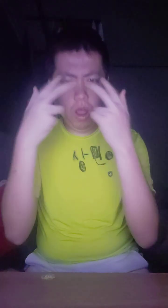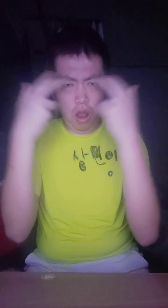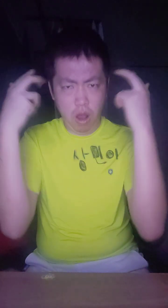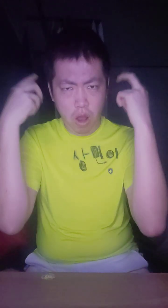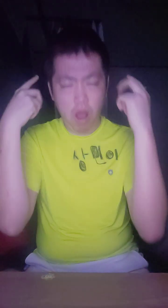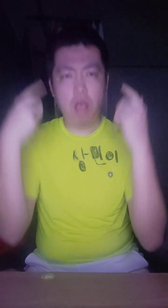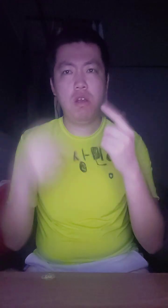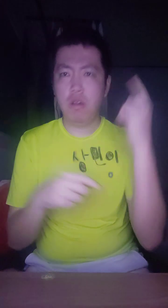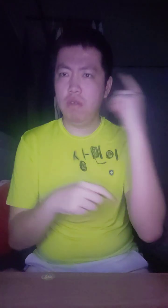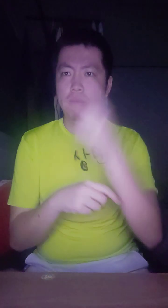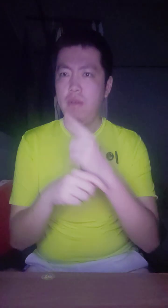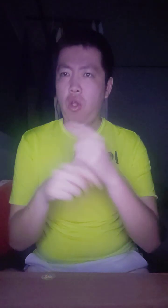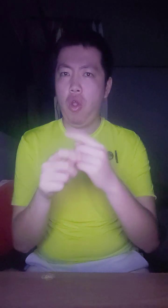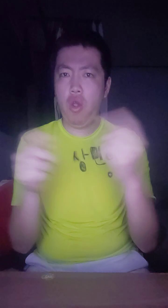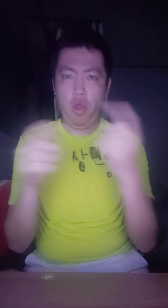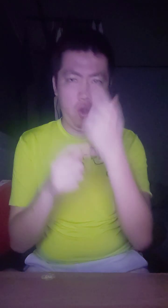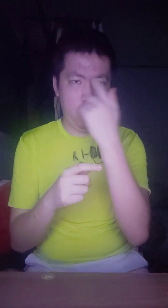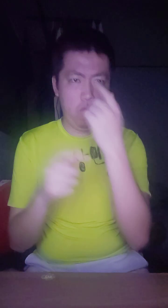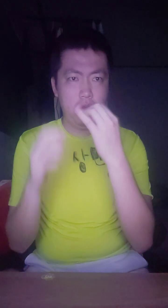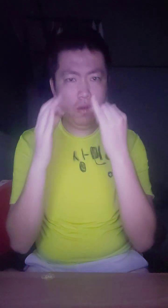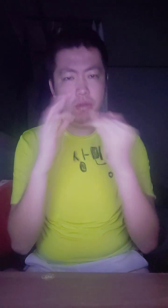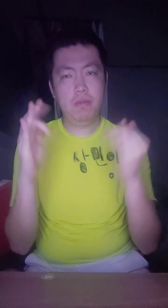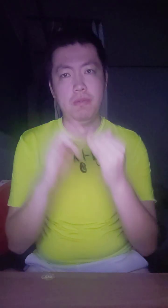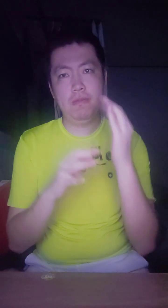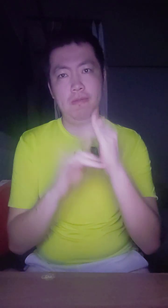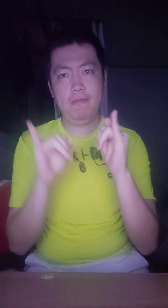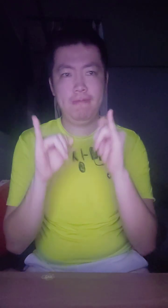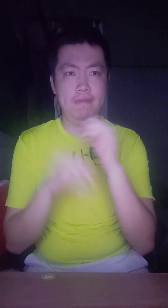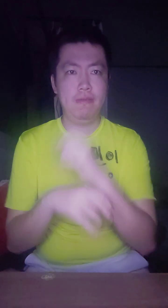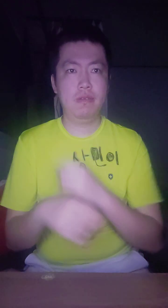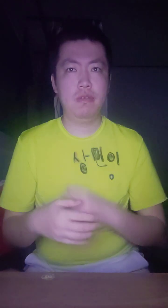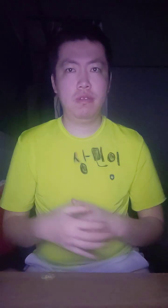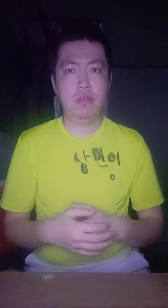초소형 카메라를 넣어 판매하는 경우를 쉽게 찾아볼 수 있습니다.